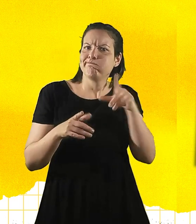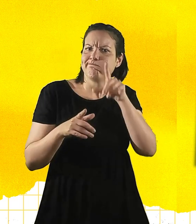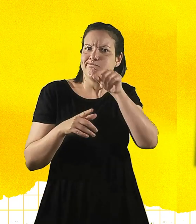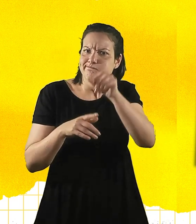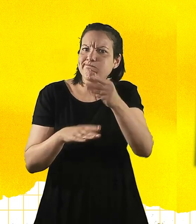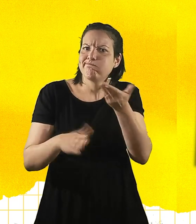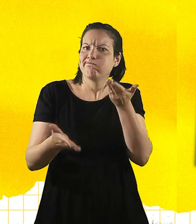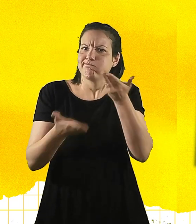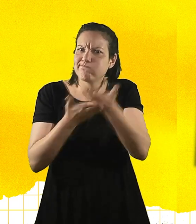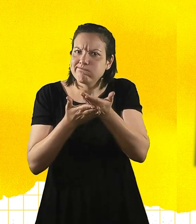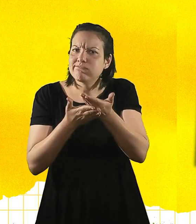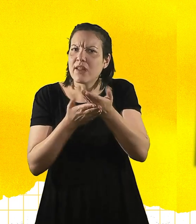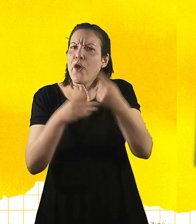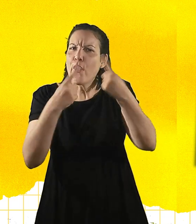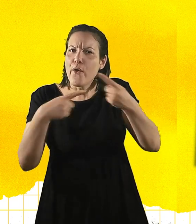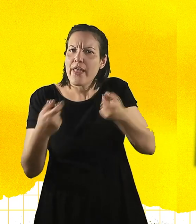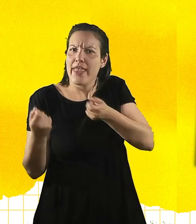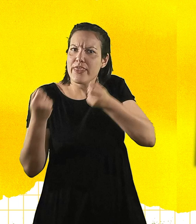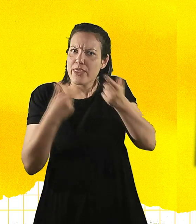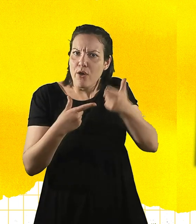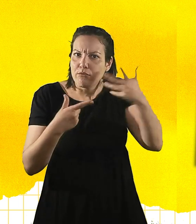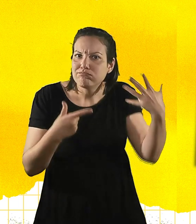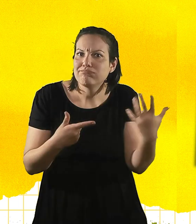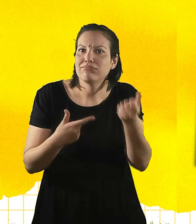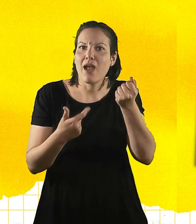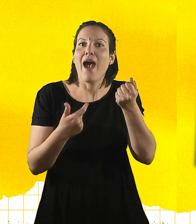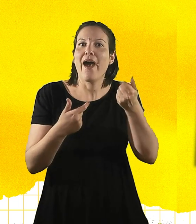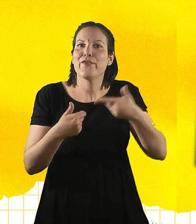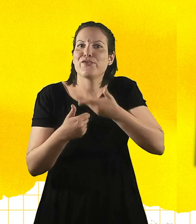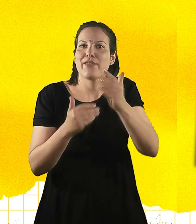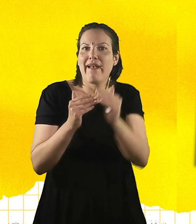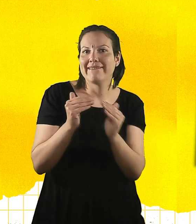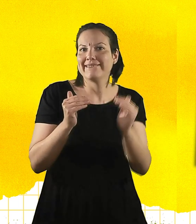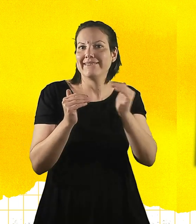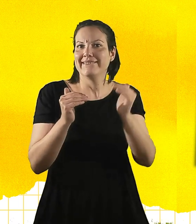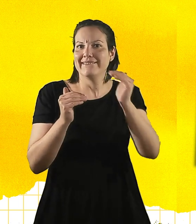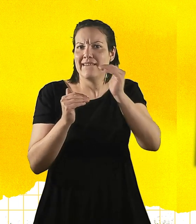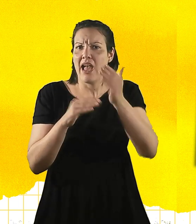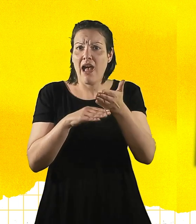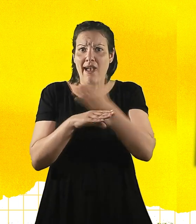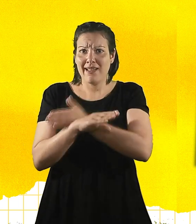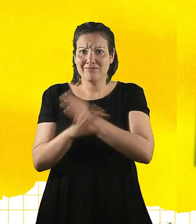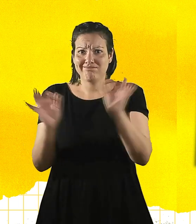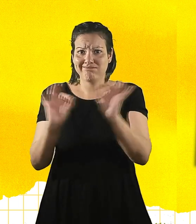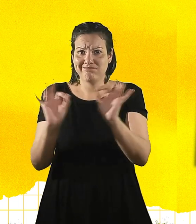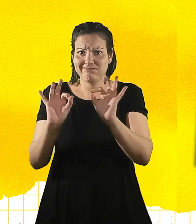y brindó algunas oportunidades de ascenso social antes desconocidas.